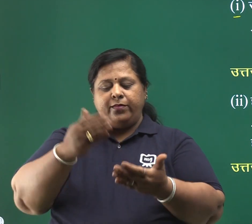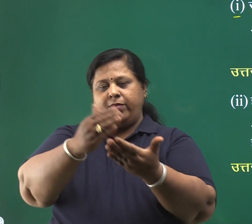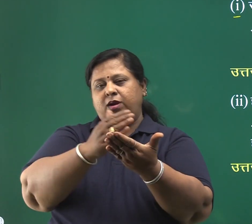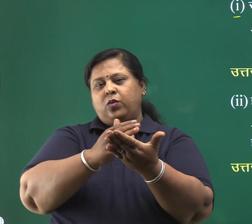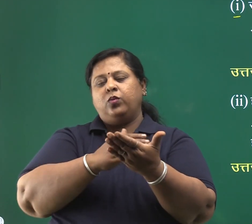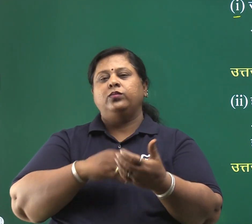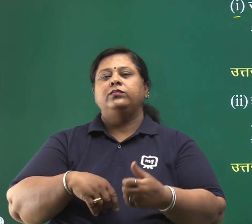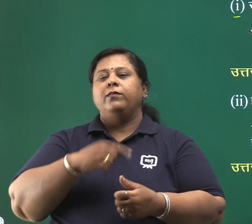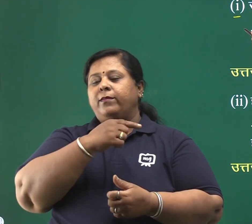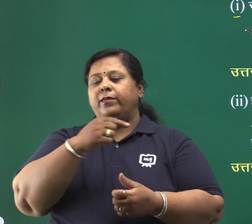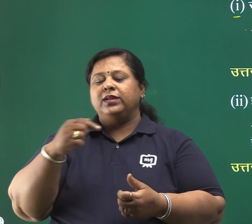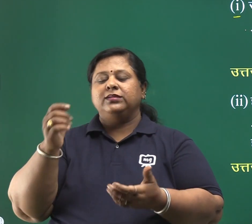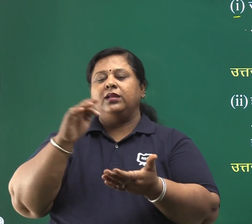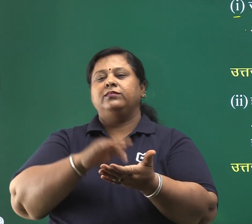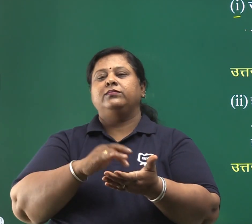रिक्त स्थान